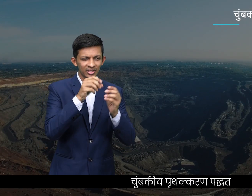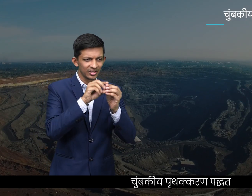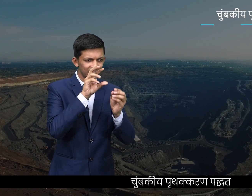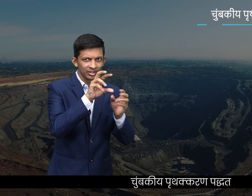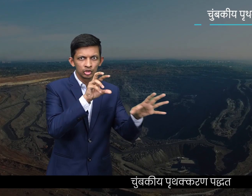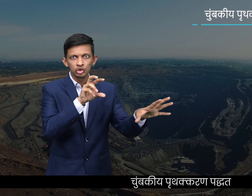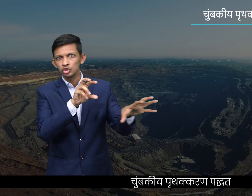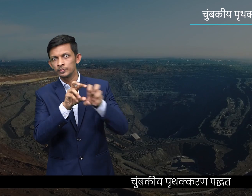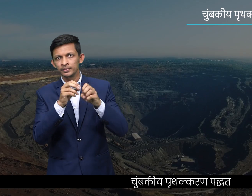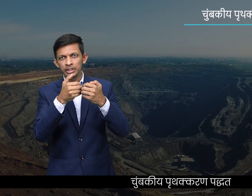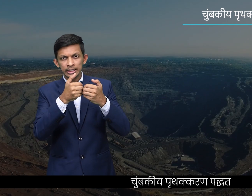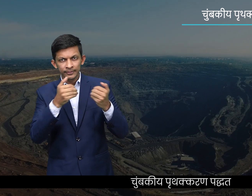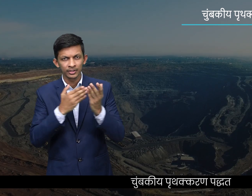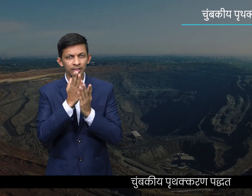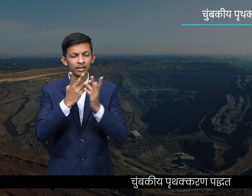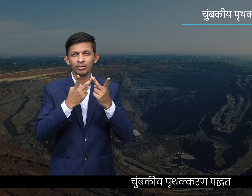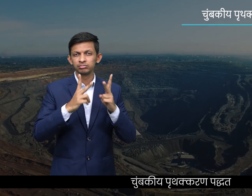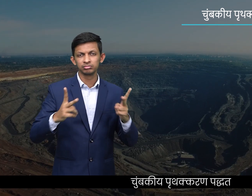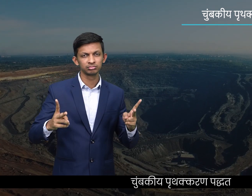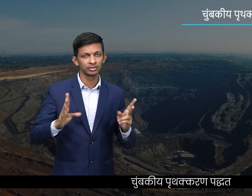चुंबकीय पृथक्करण पद्धत.